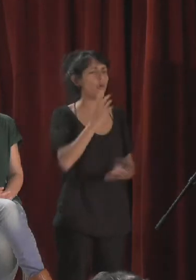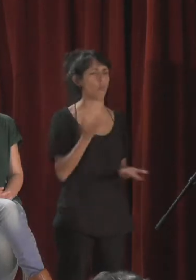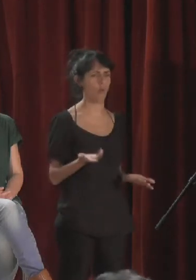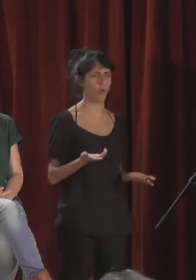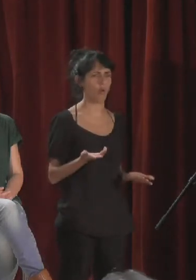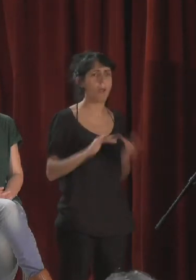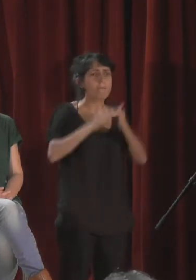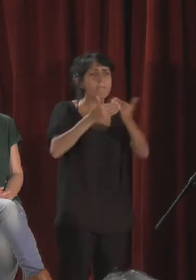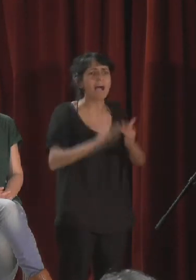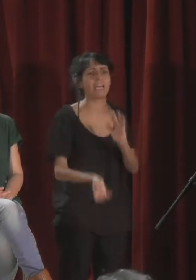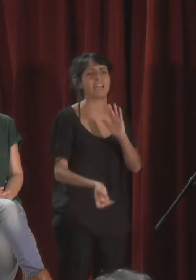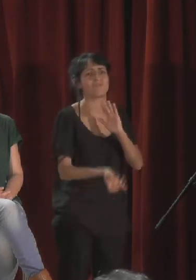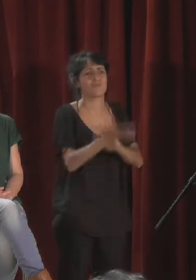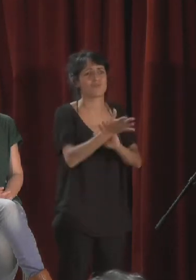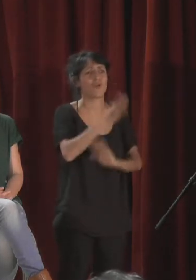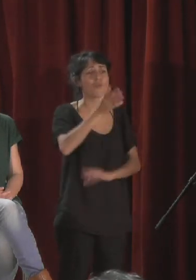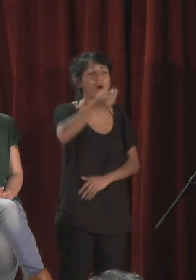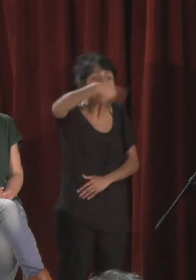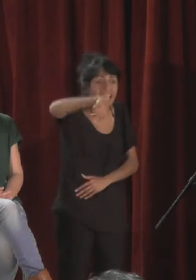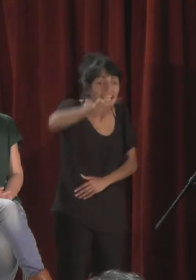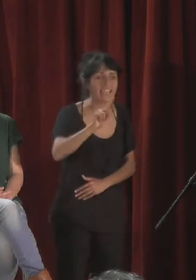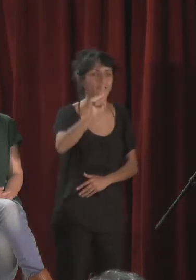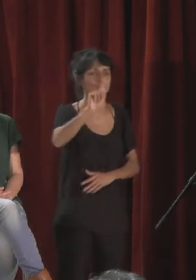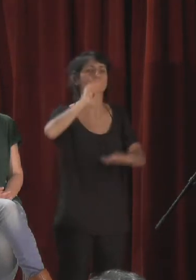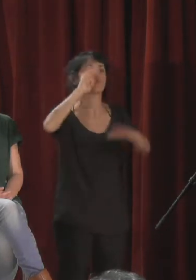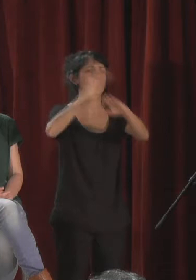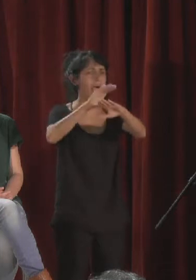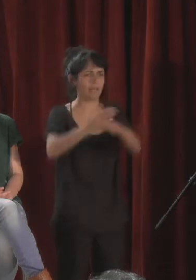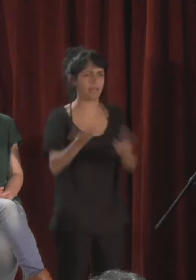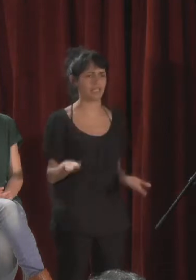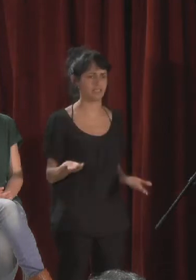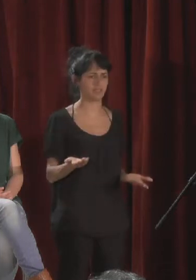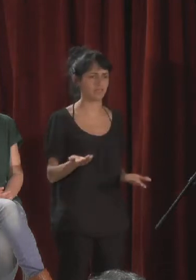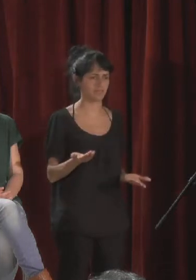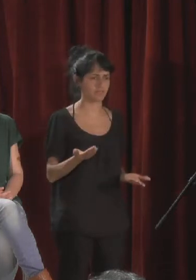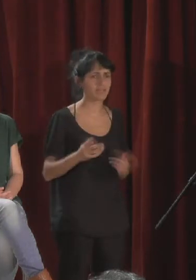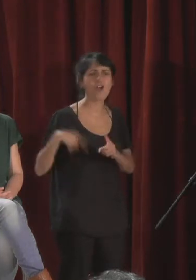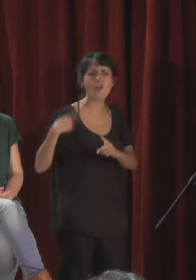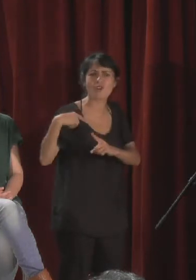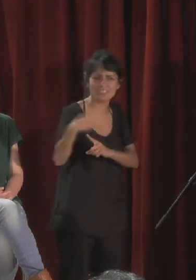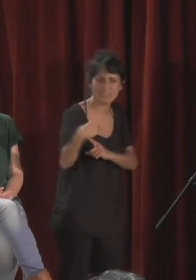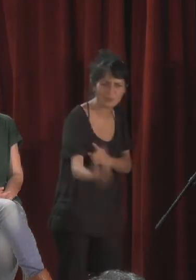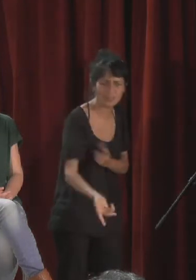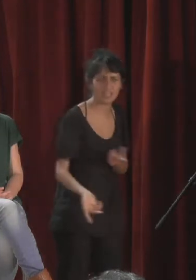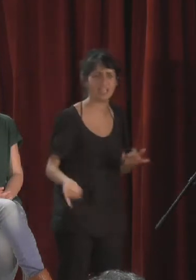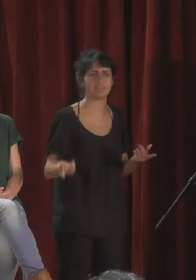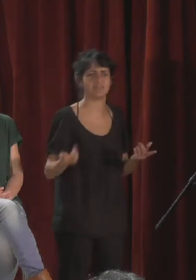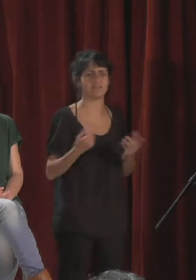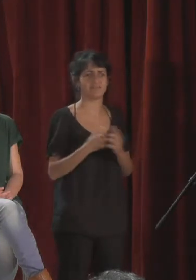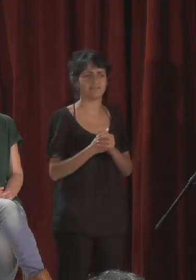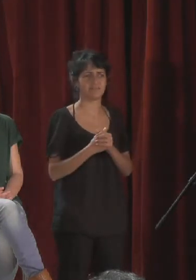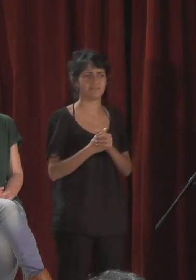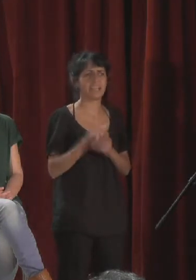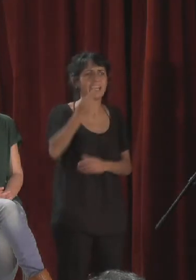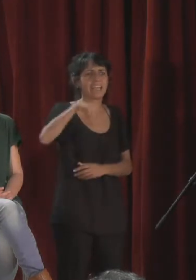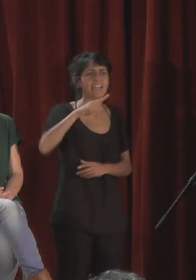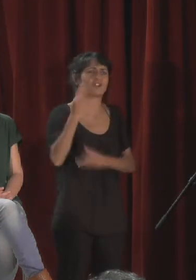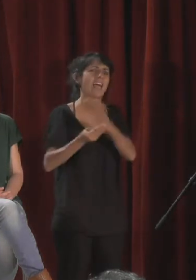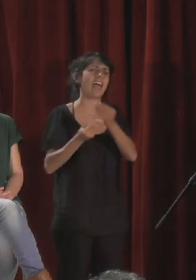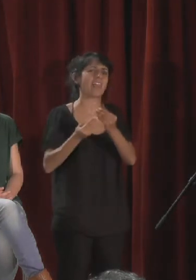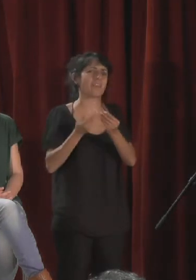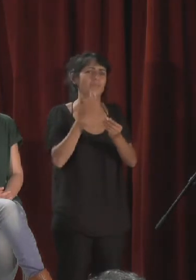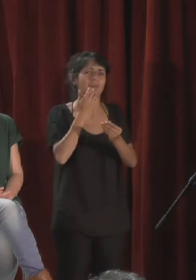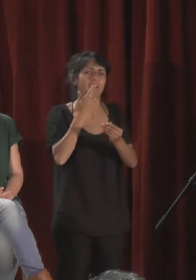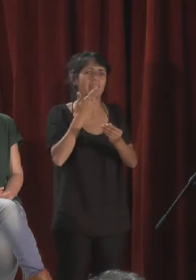consecuencia da súa irresponsabilidade. A marea nace como consecuencia precisamente das barbaridades que están a facer coas maiorías sociais agredidas do noso